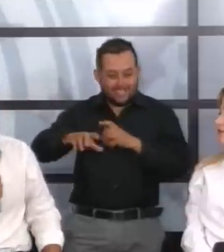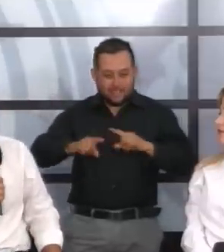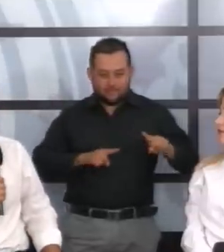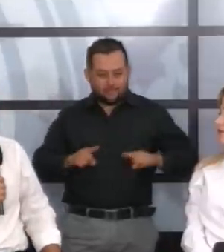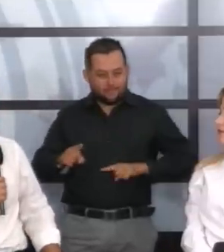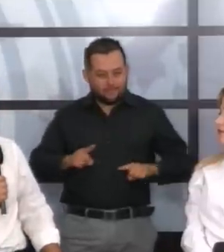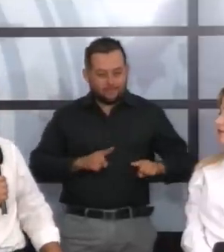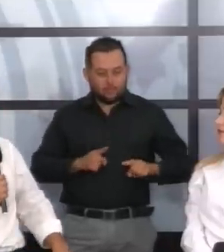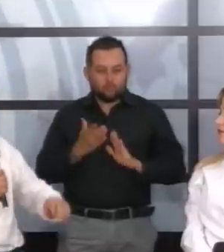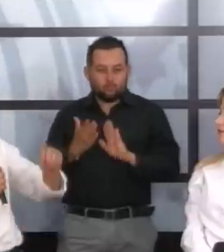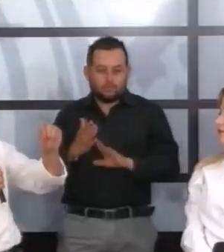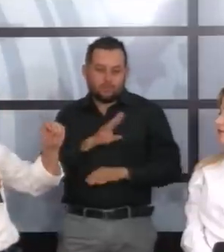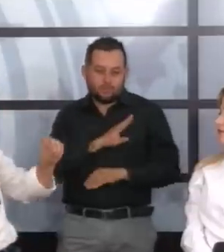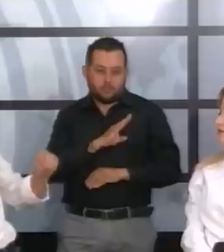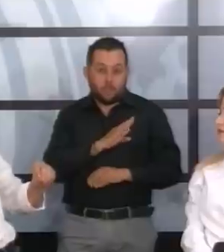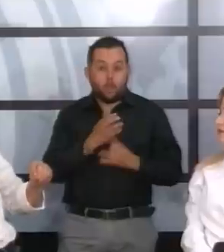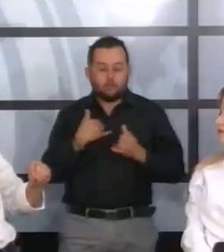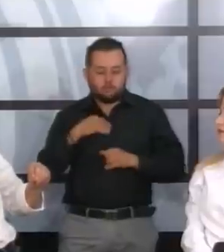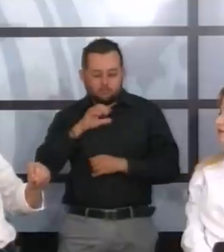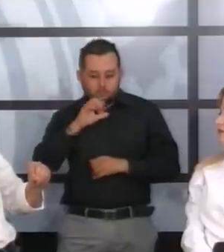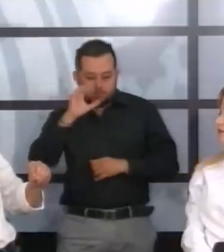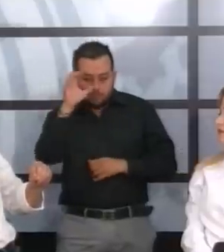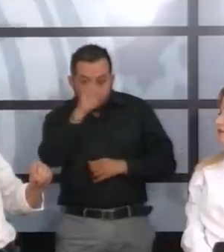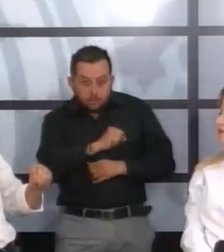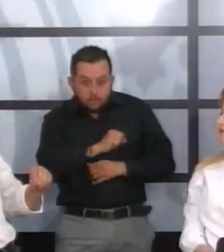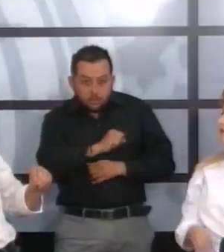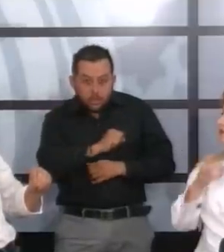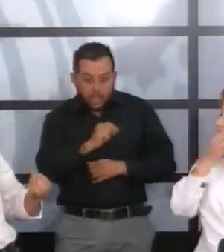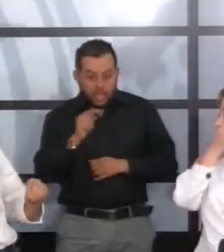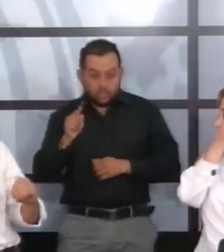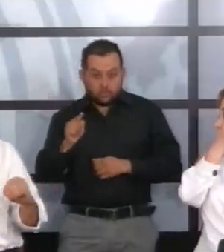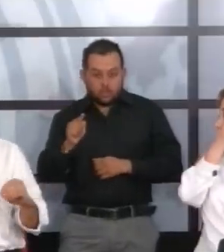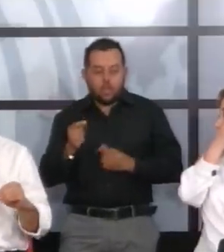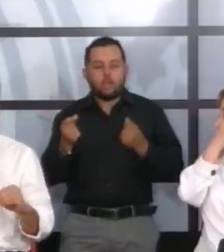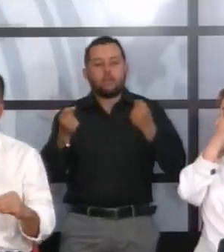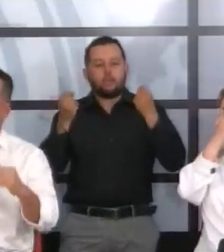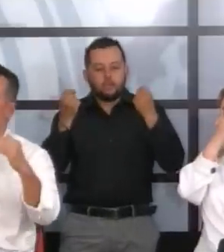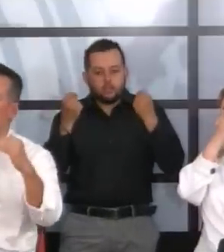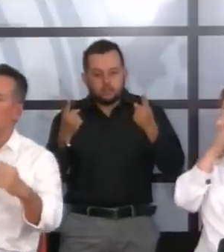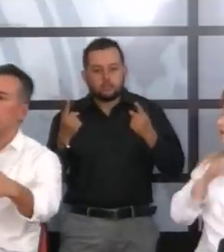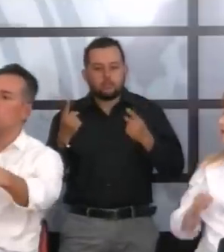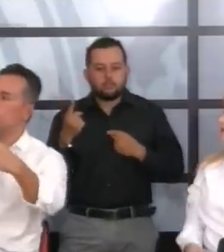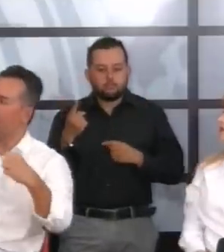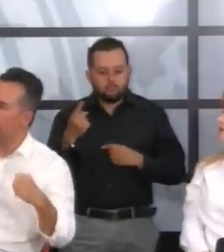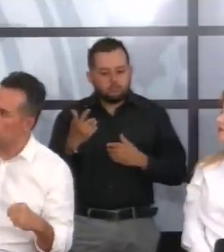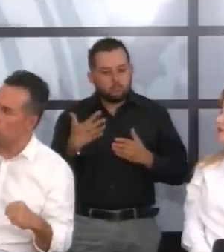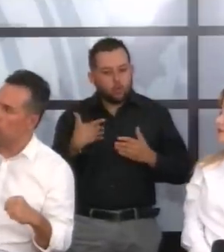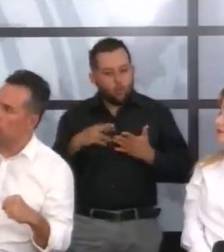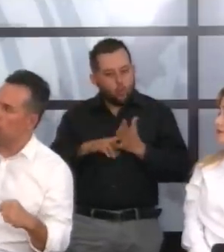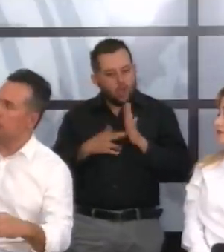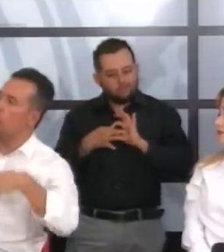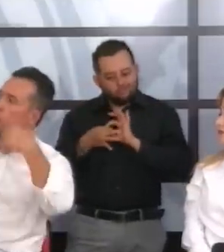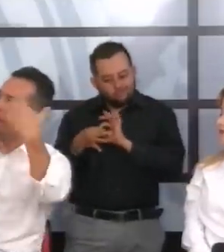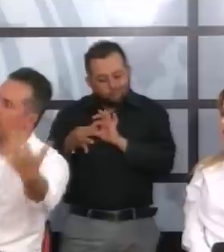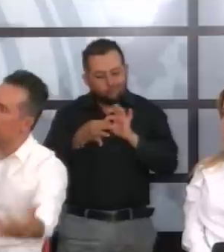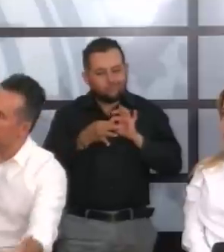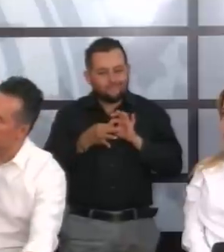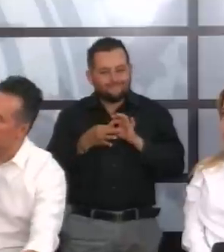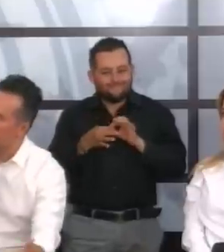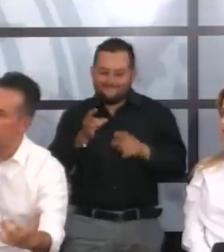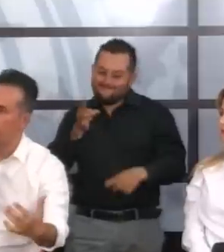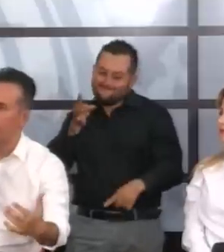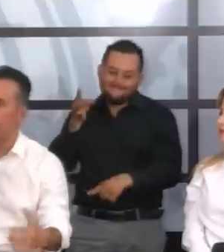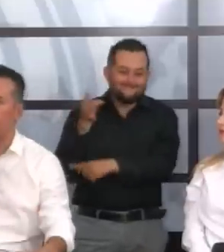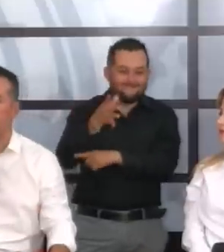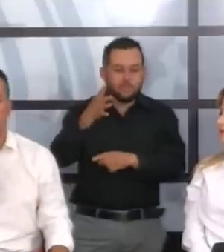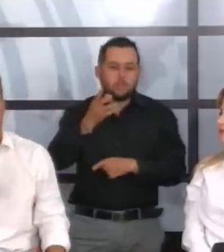alcaldía. Cuando nos damos cuenta de eso, pues entendemos que la alternativa es juntarnos y derrotar esa maquinaria